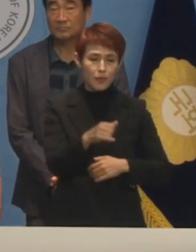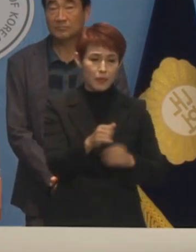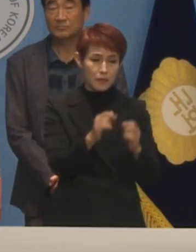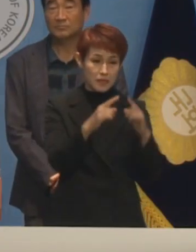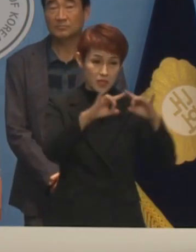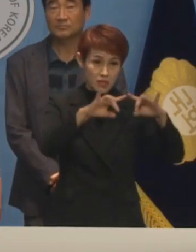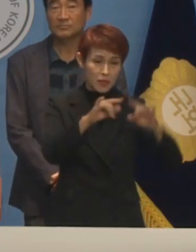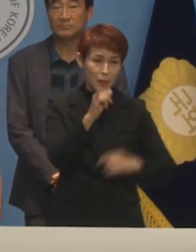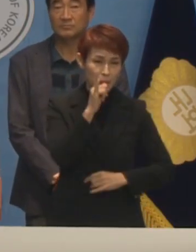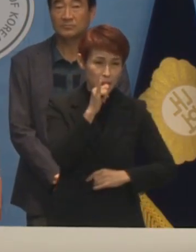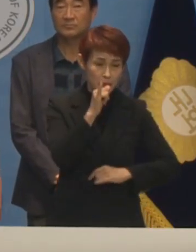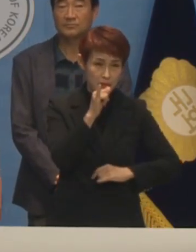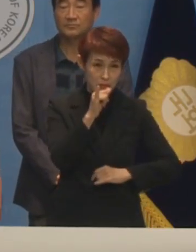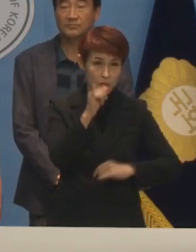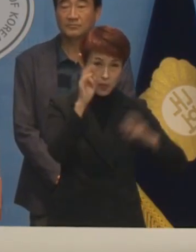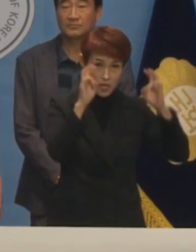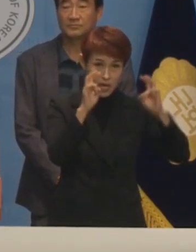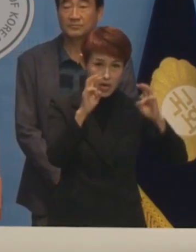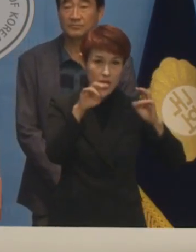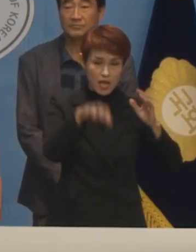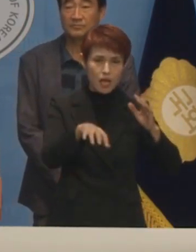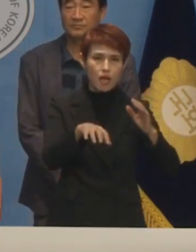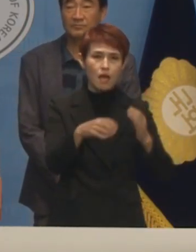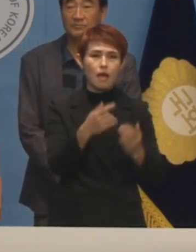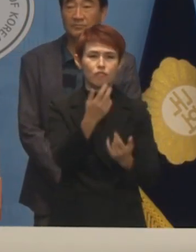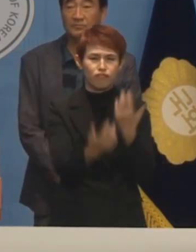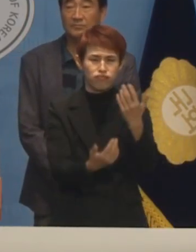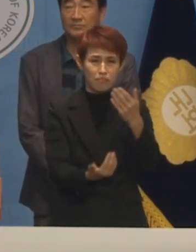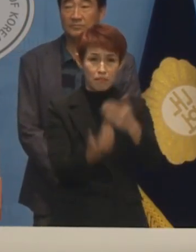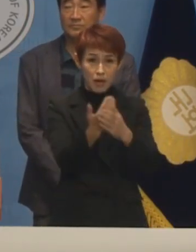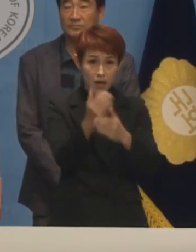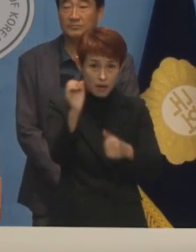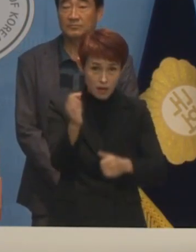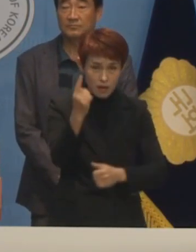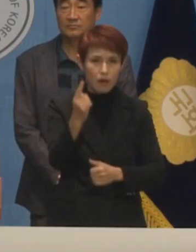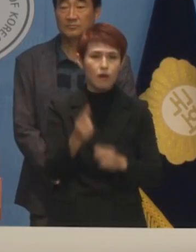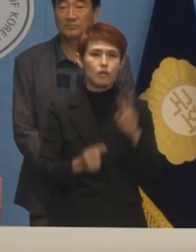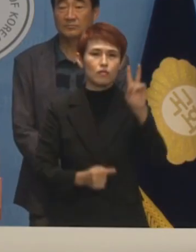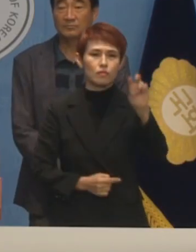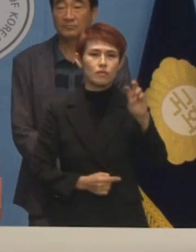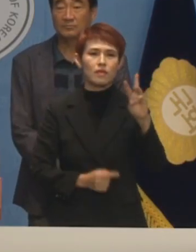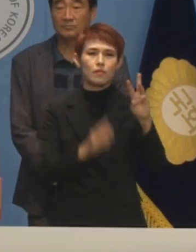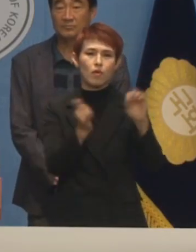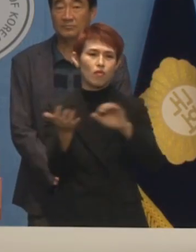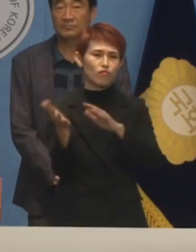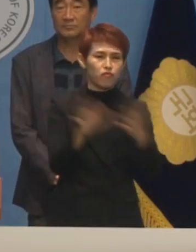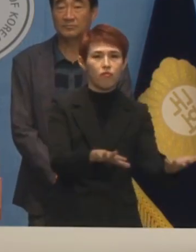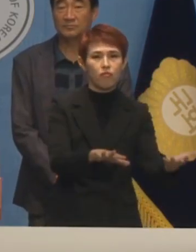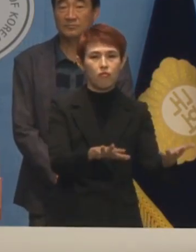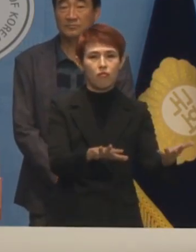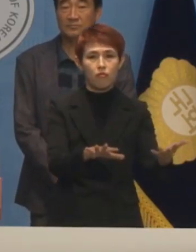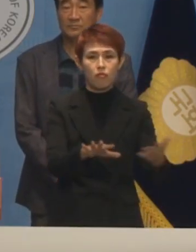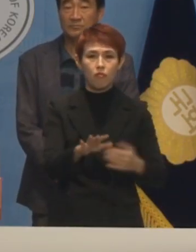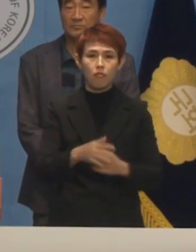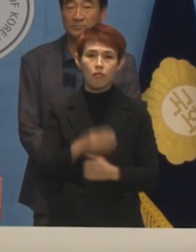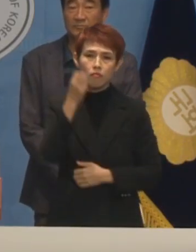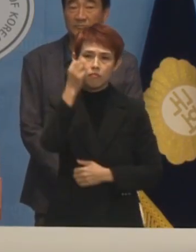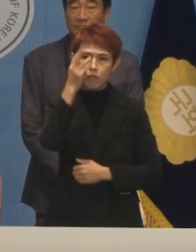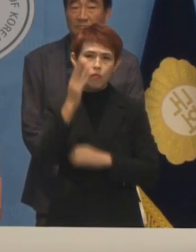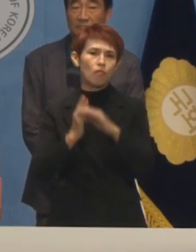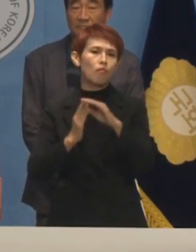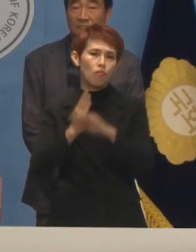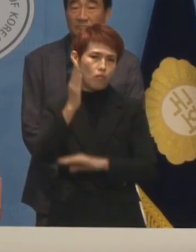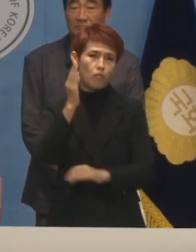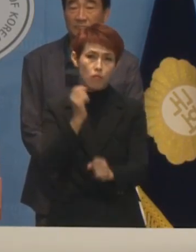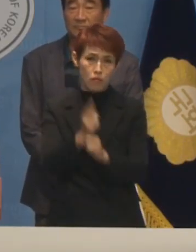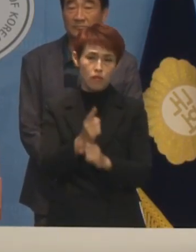죽음의 23분의 노동자들이 돌아가신 그 아리셀 참사가 된 지 지금 110일 차입니다.